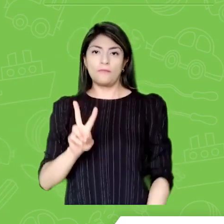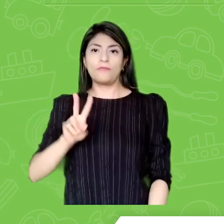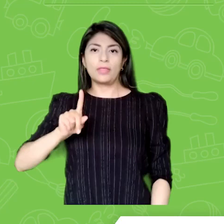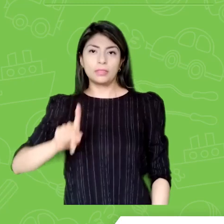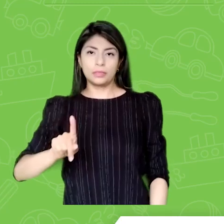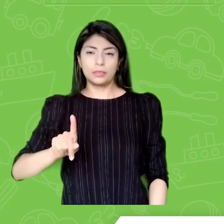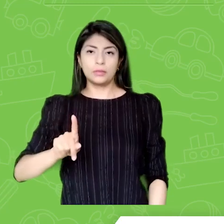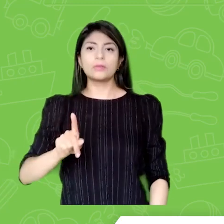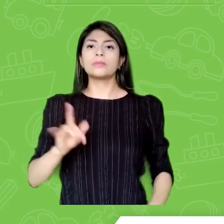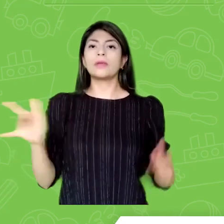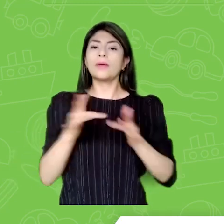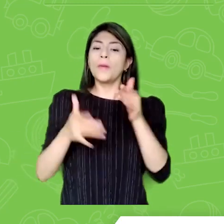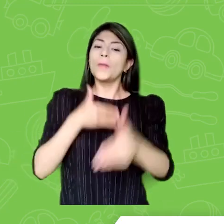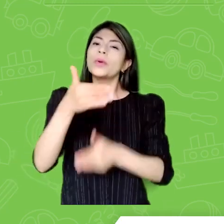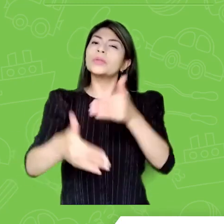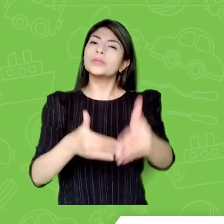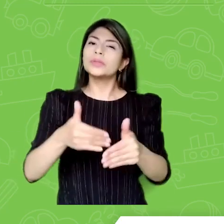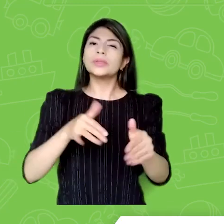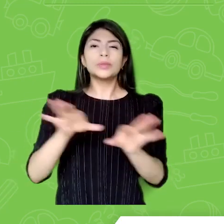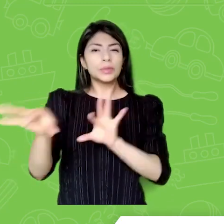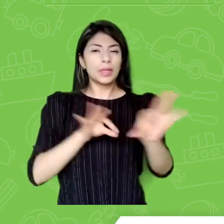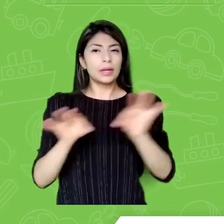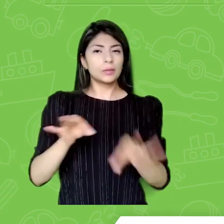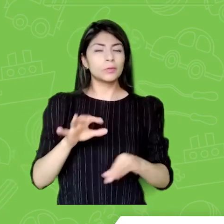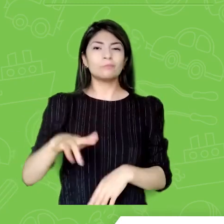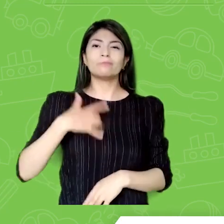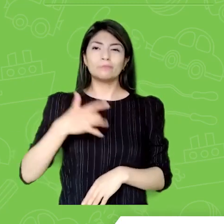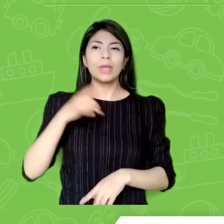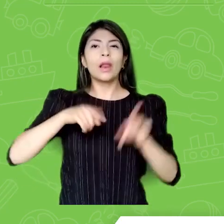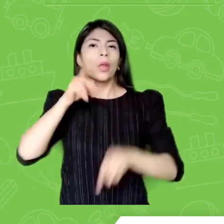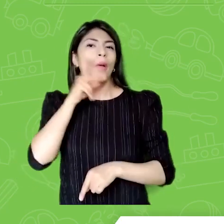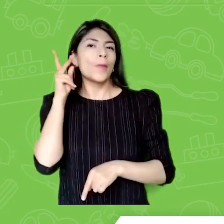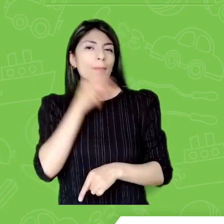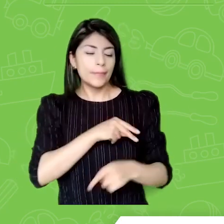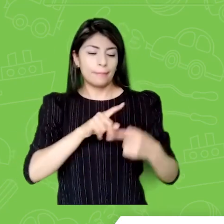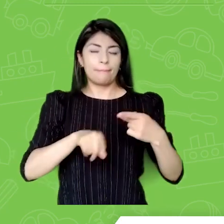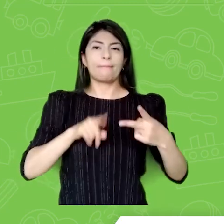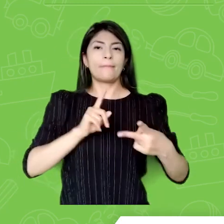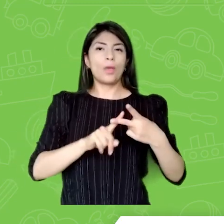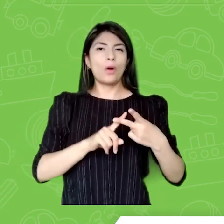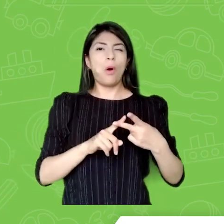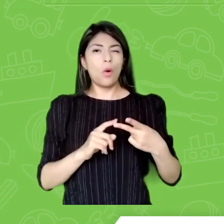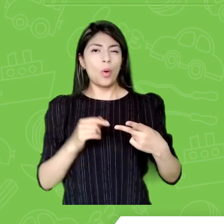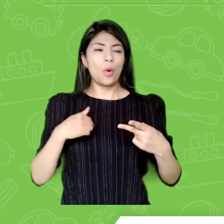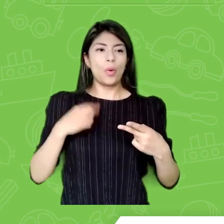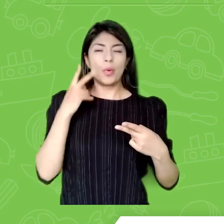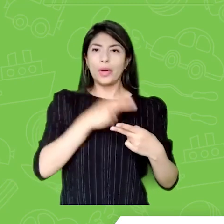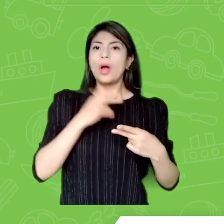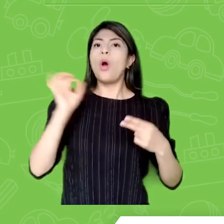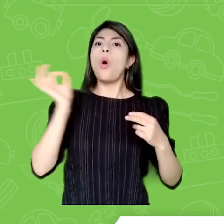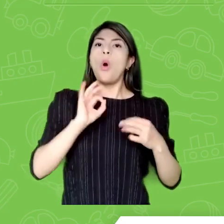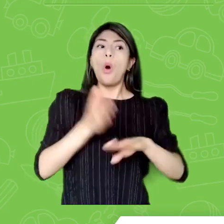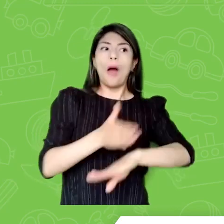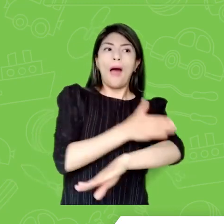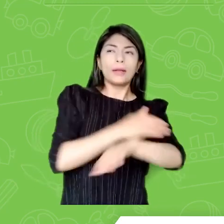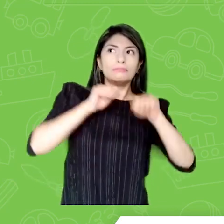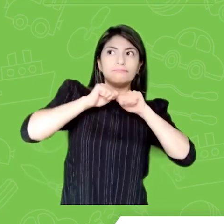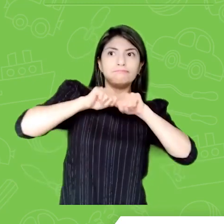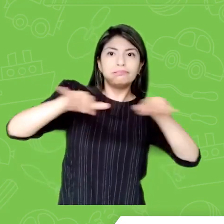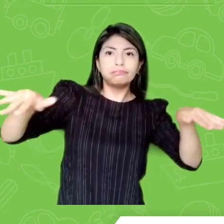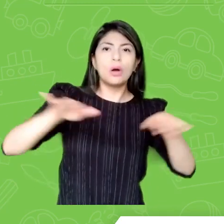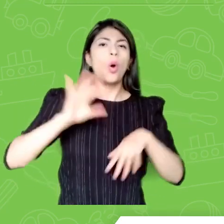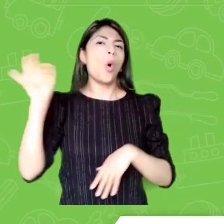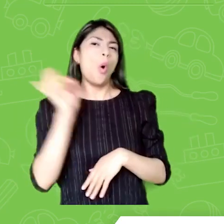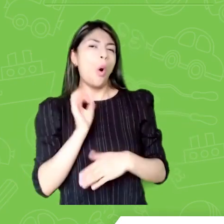Artículo 21. Irregularidades en el proceso de selección. Por posibles fraudes, por copia o intento de